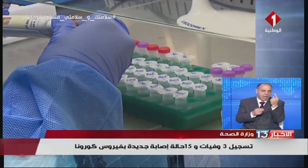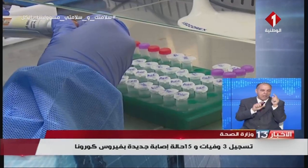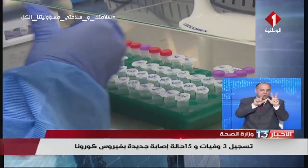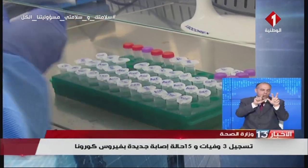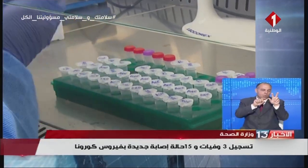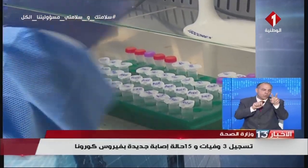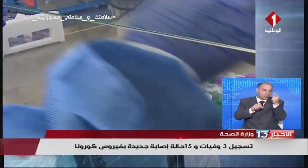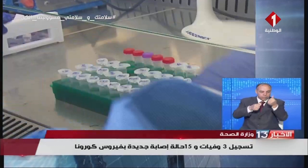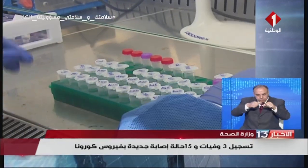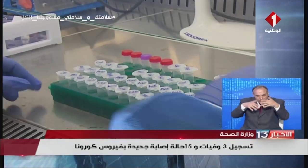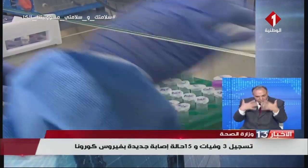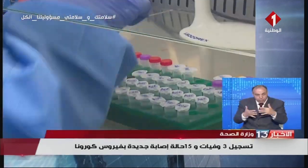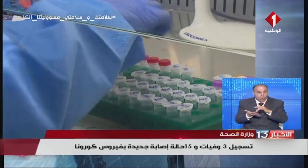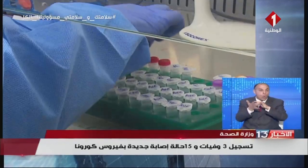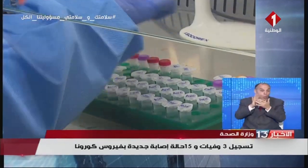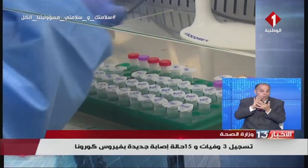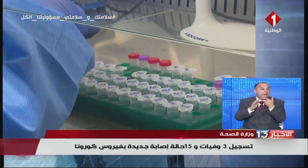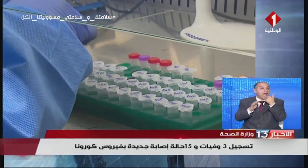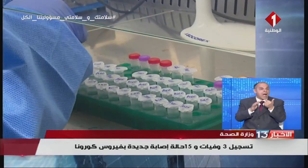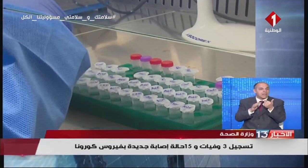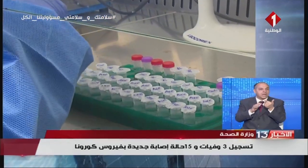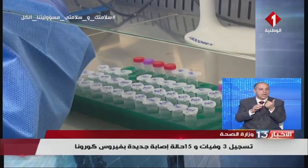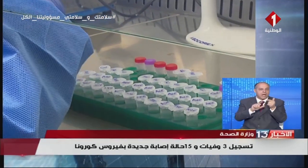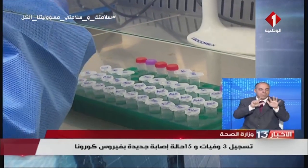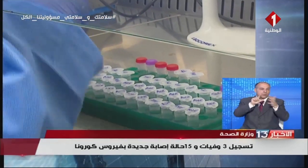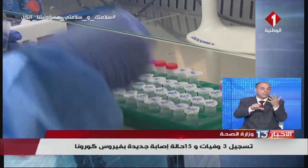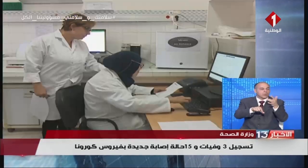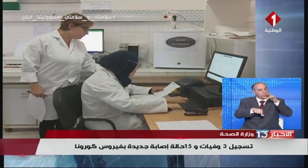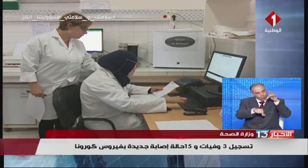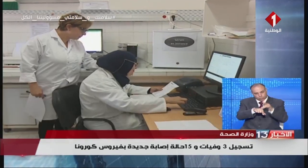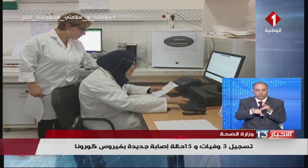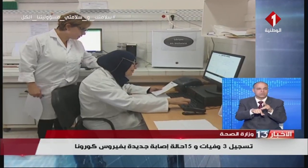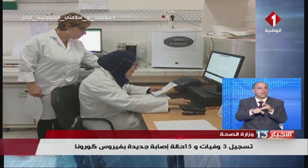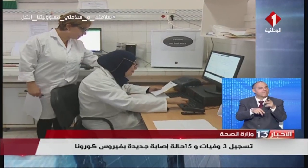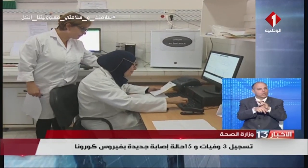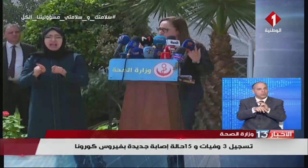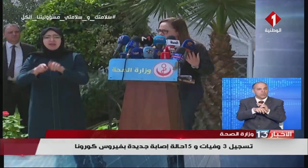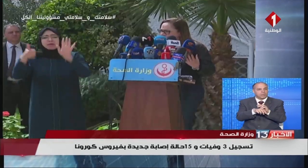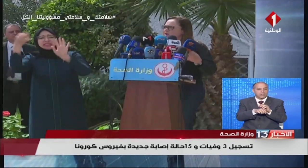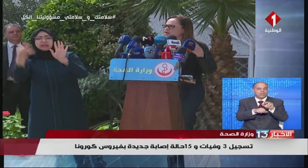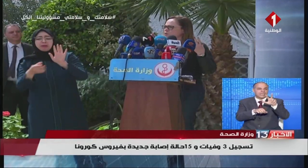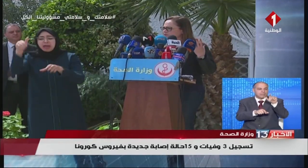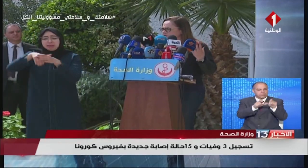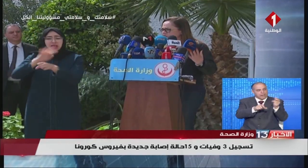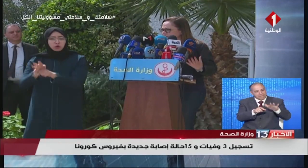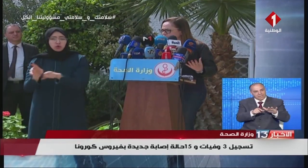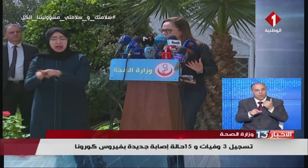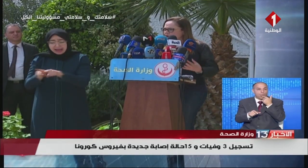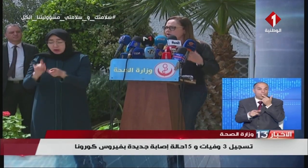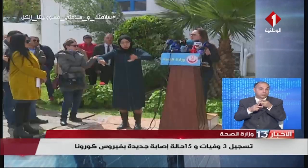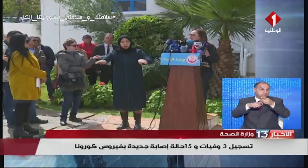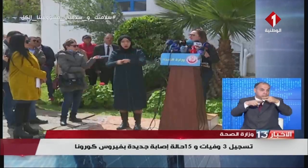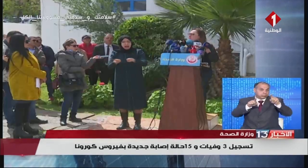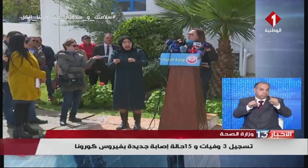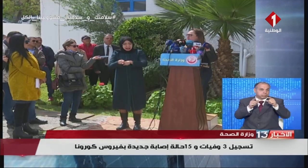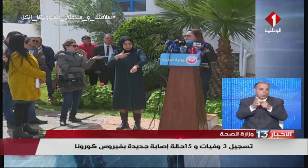132 تحليلا، ليبلغ العدد الجملي 75 حالة إصابة وثلاثة وفيات، وفق ما تم إعلانه